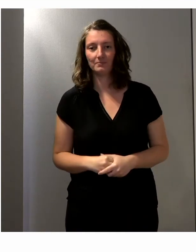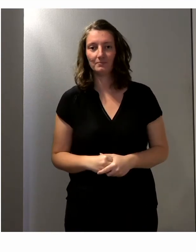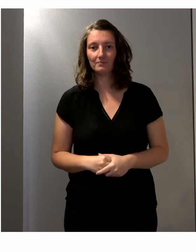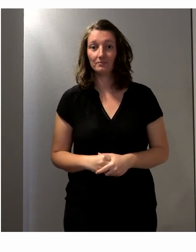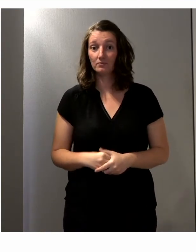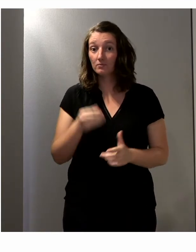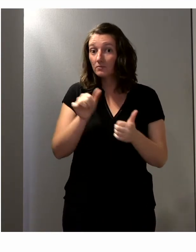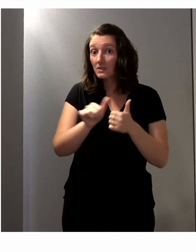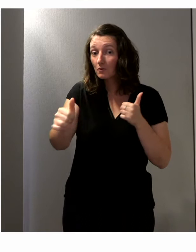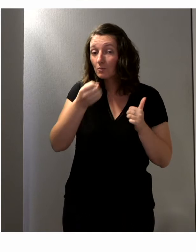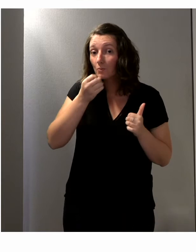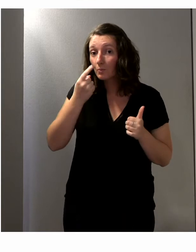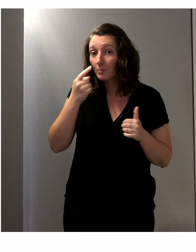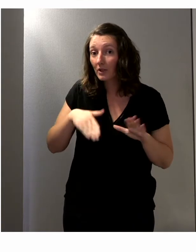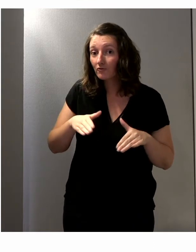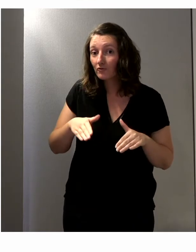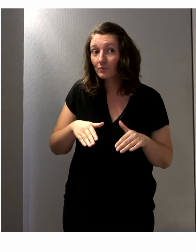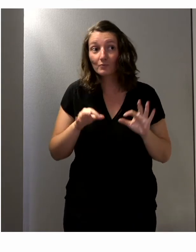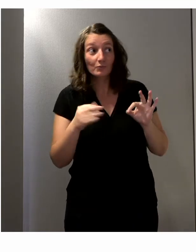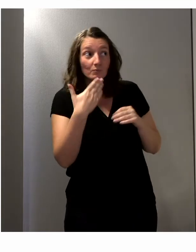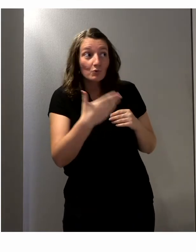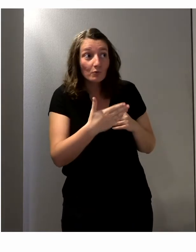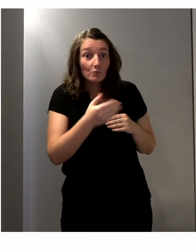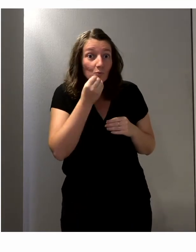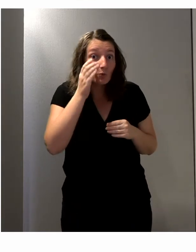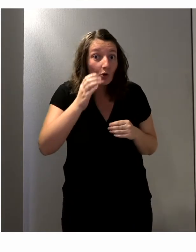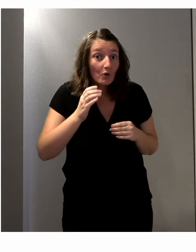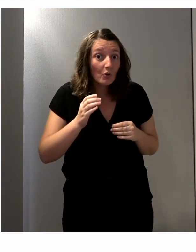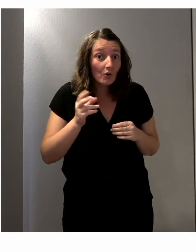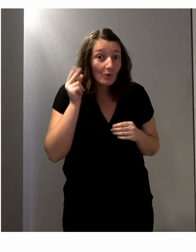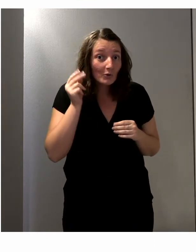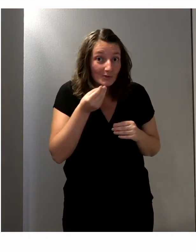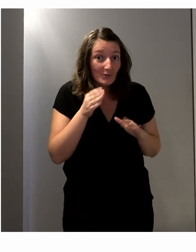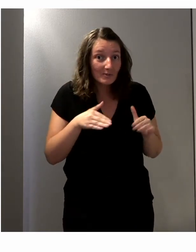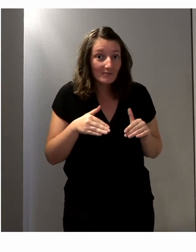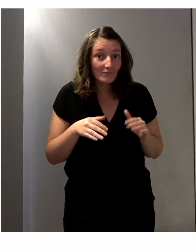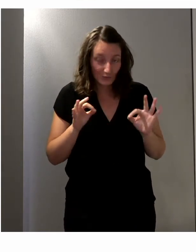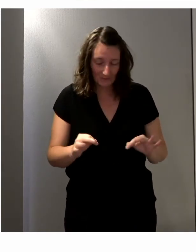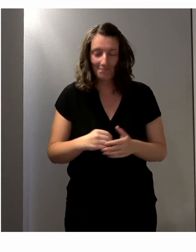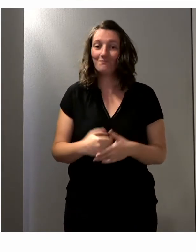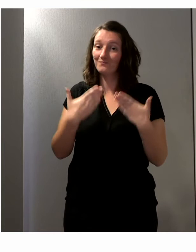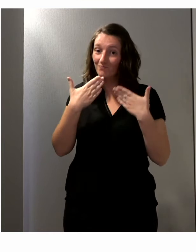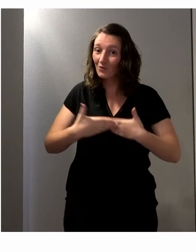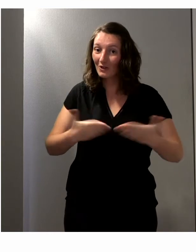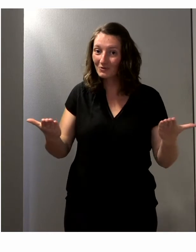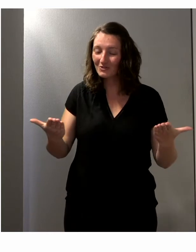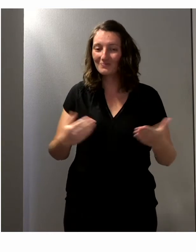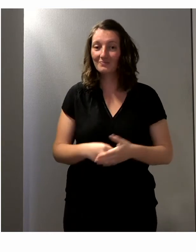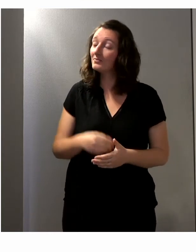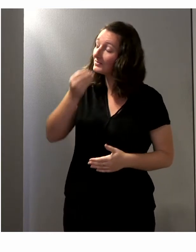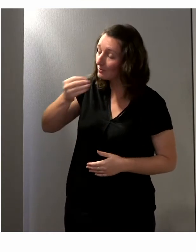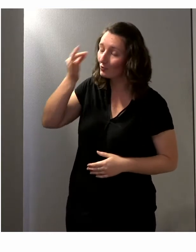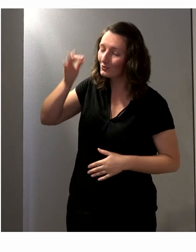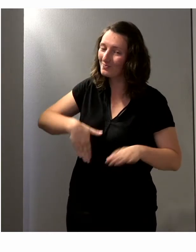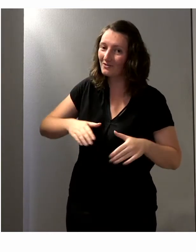S'il est en ligne. Bonjour à toutes et à tous, vous m'entendez? Oui. Bonjour à toutes et tous. On vous